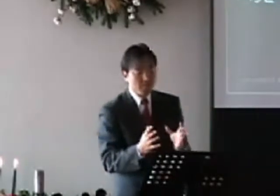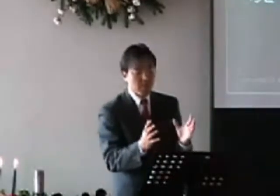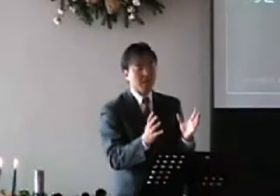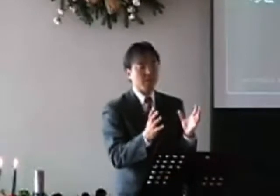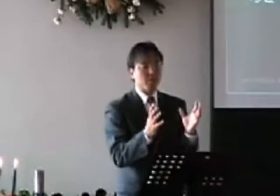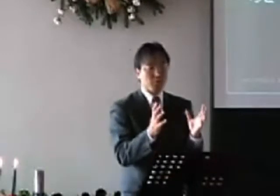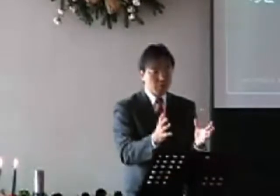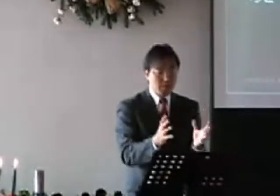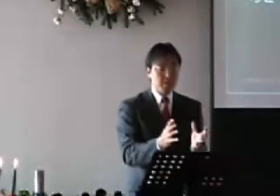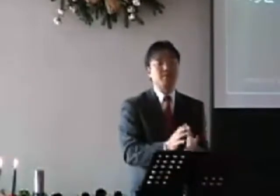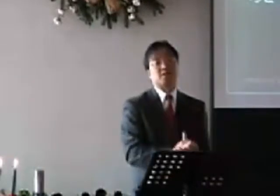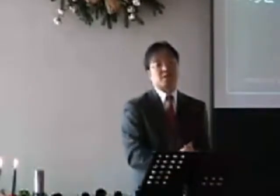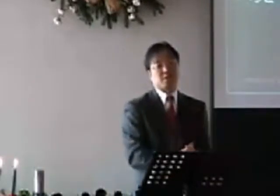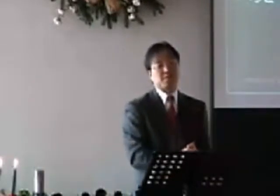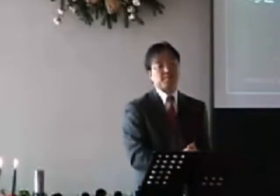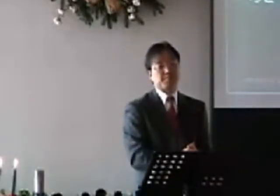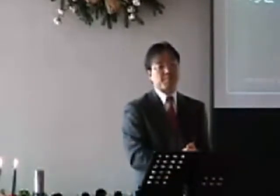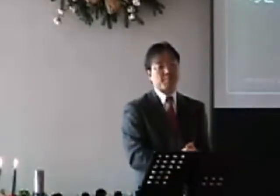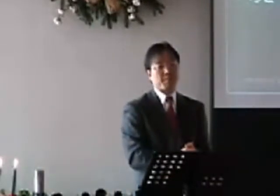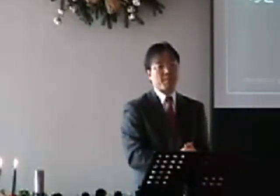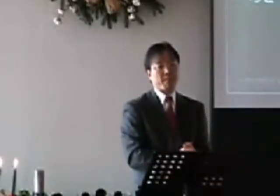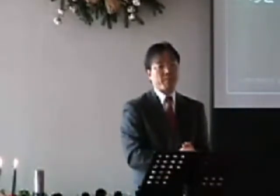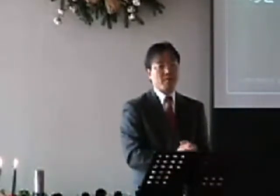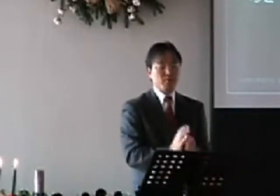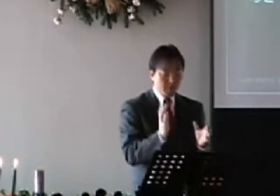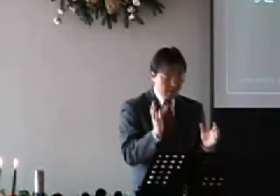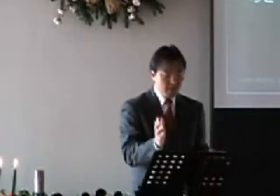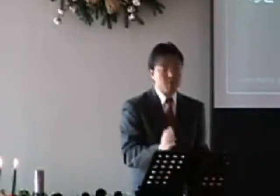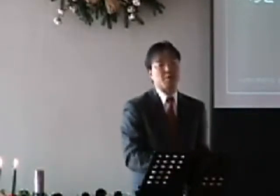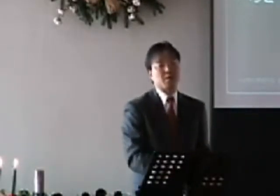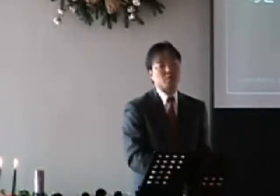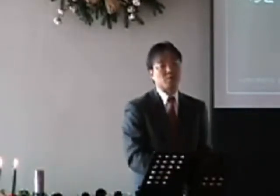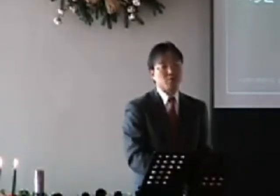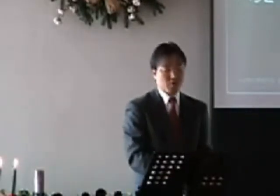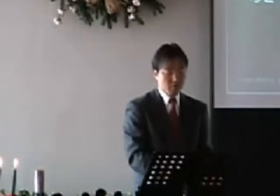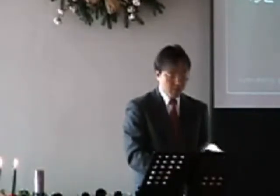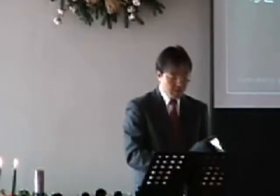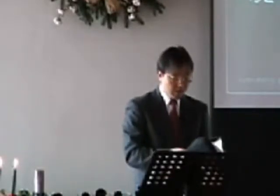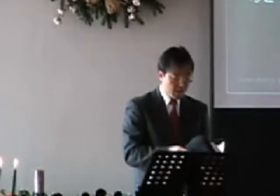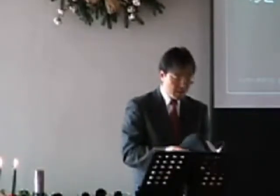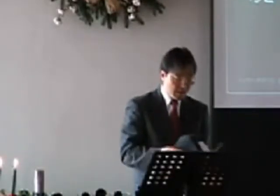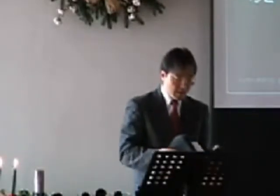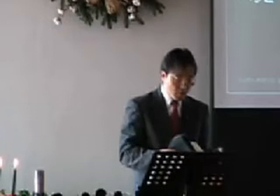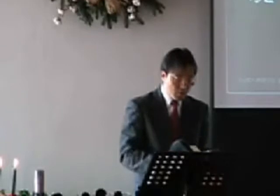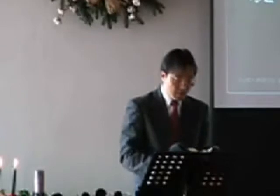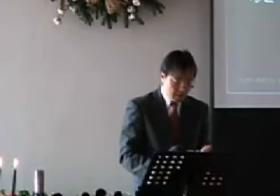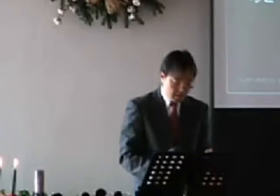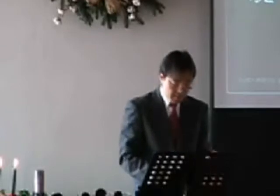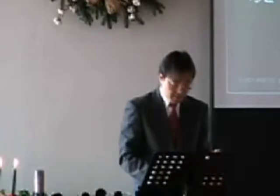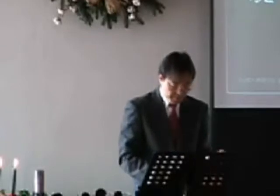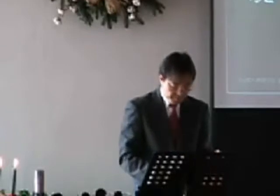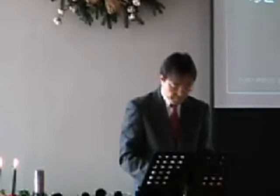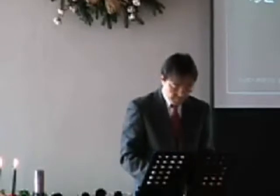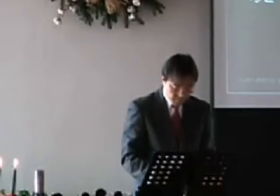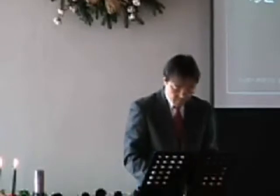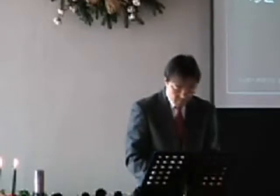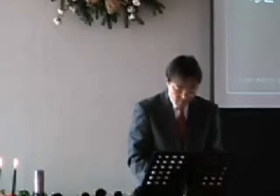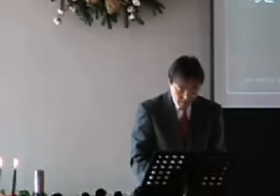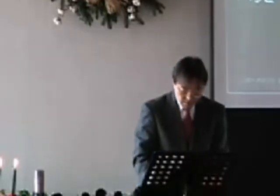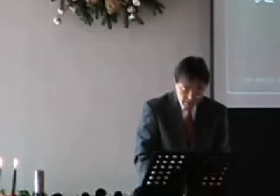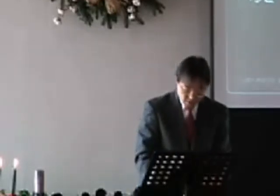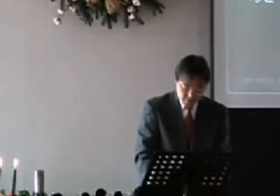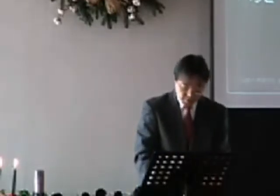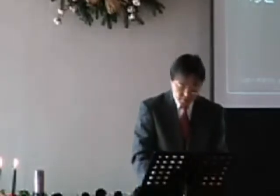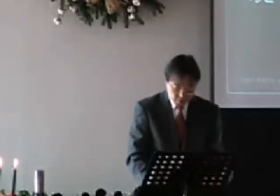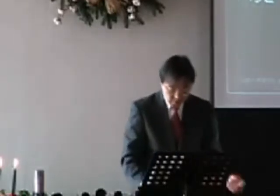な。でもイエス様はその一番弱くて小さな赤ちゃんとして私たちのところに来てくださ